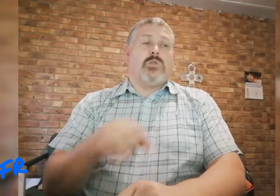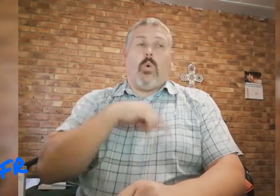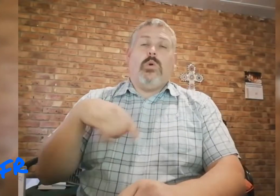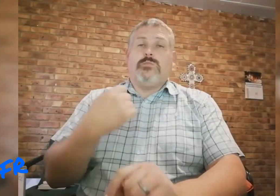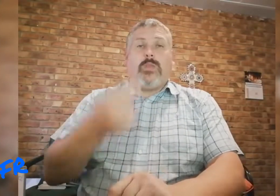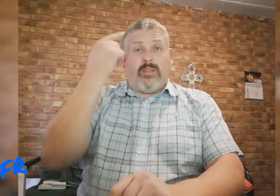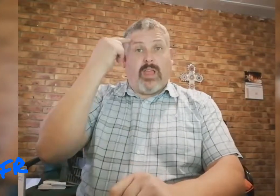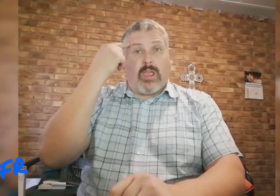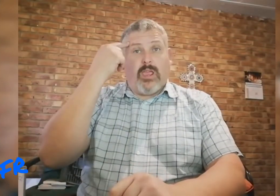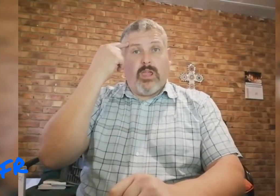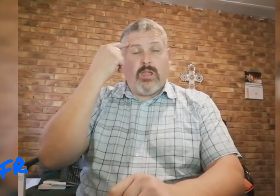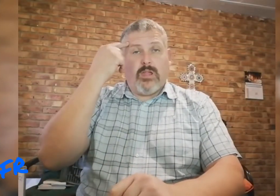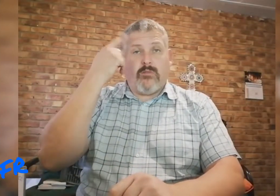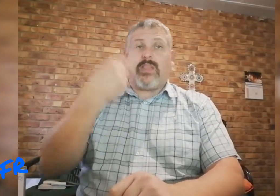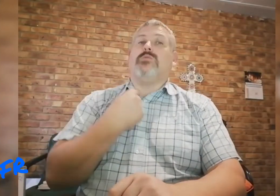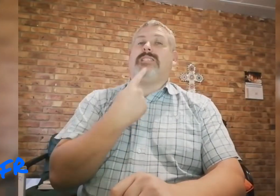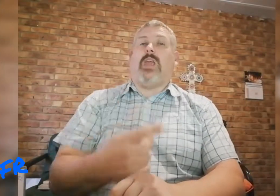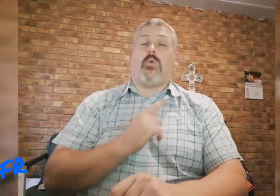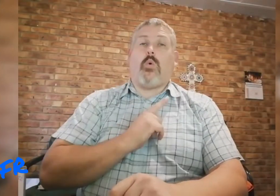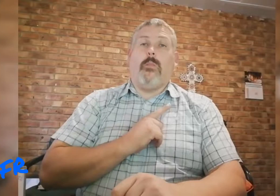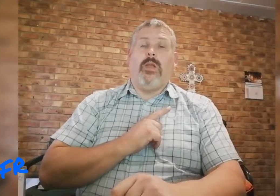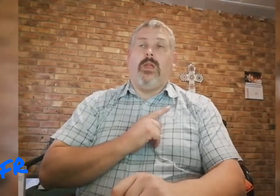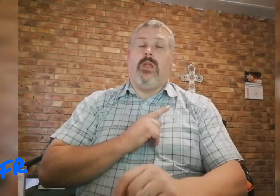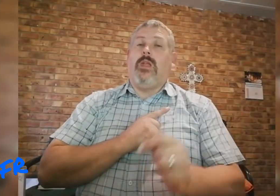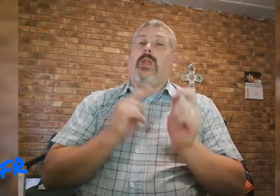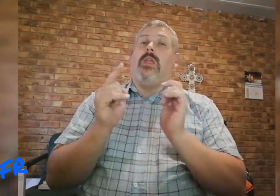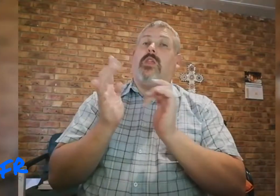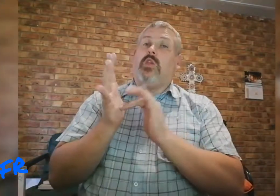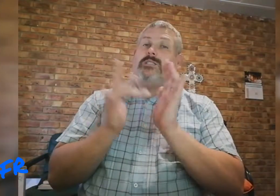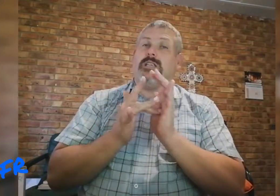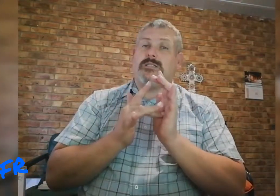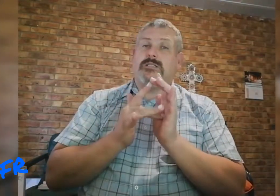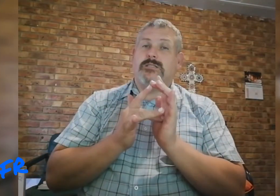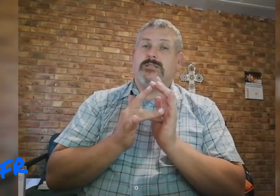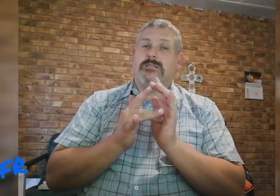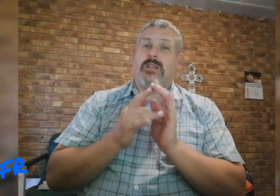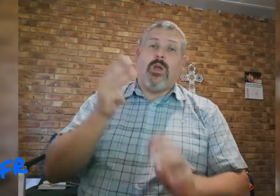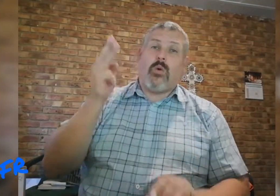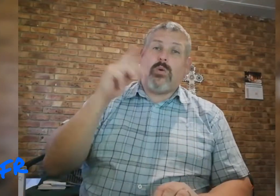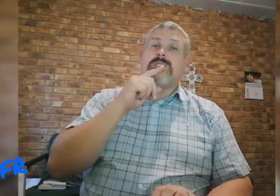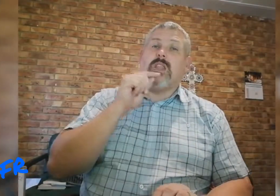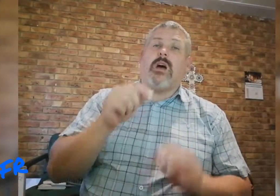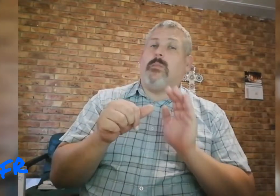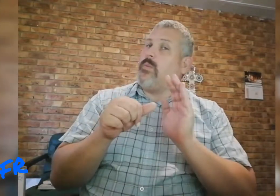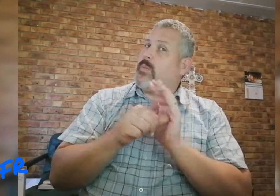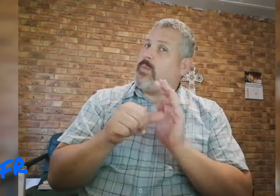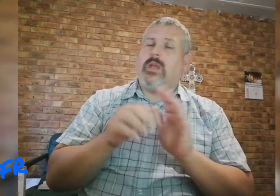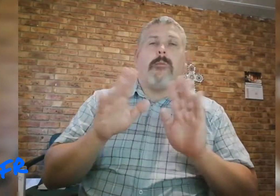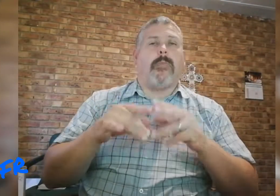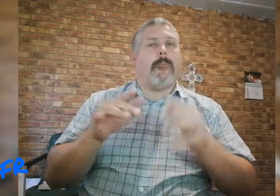So ons moet denk, dat ons sê, kom, Jesus, Godse naam,